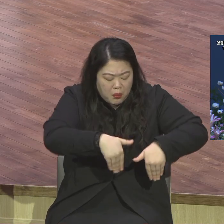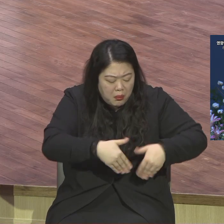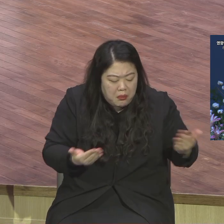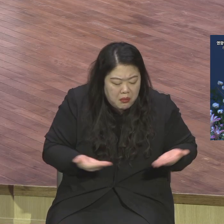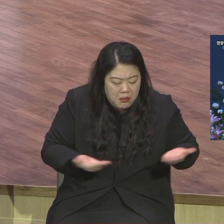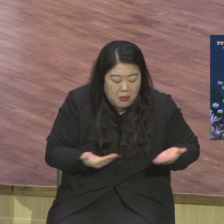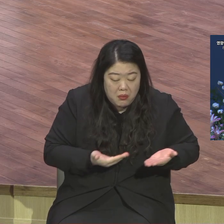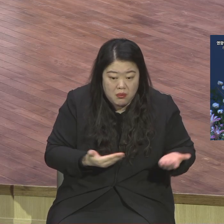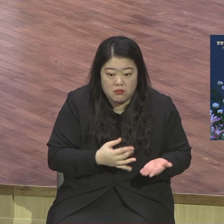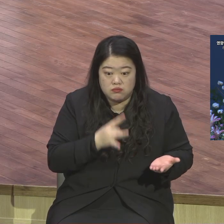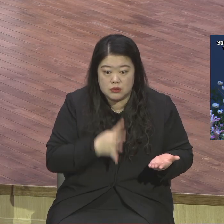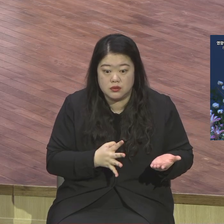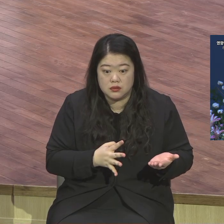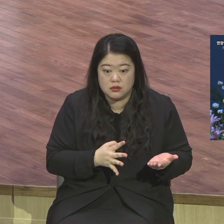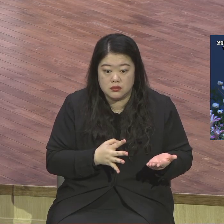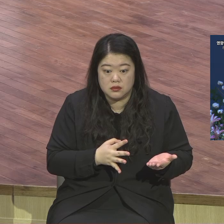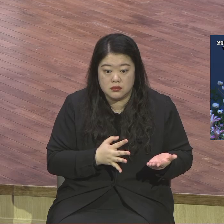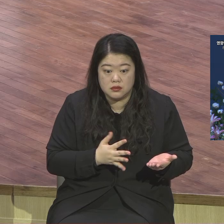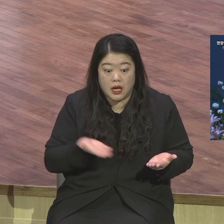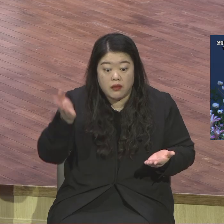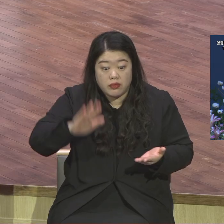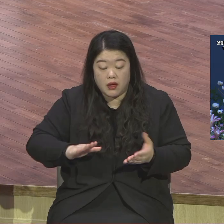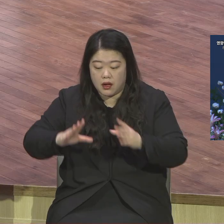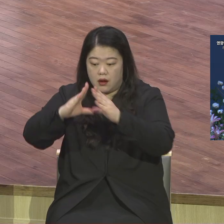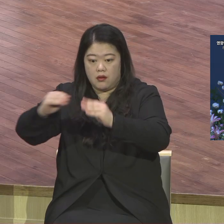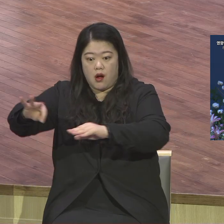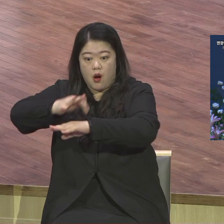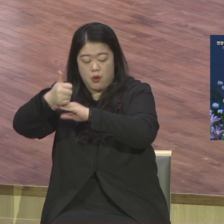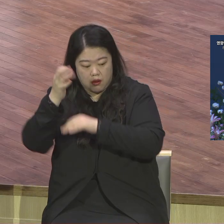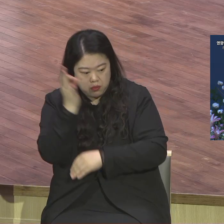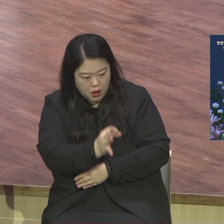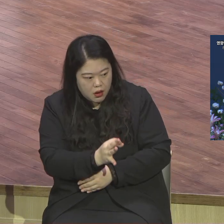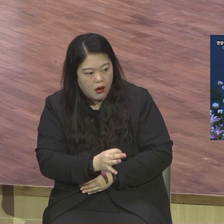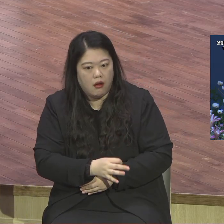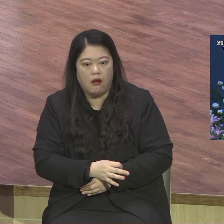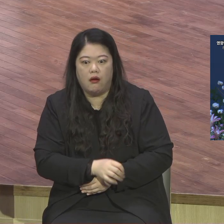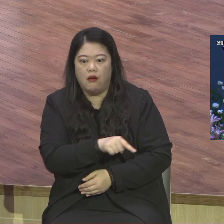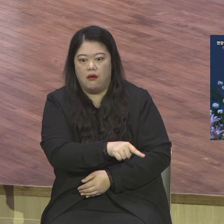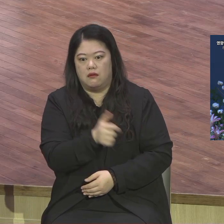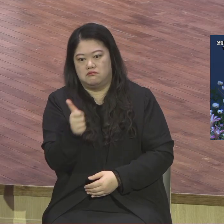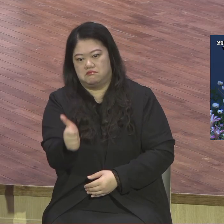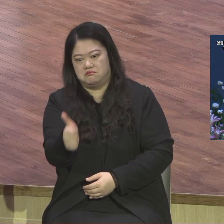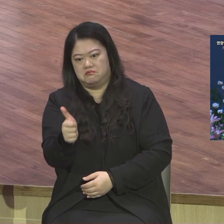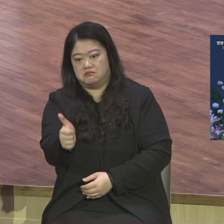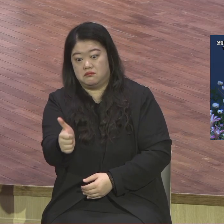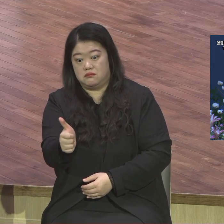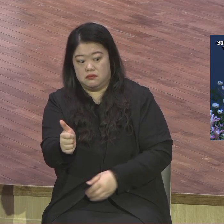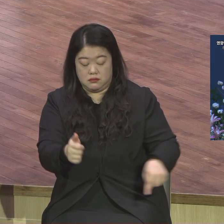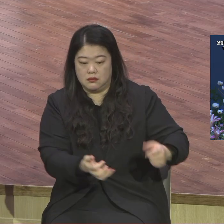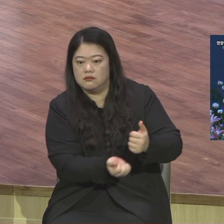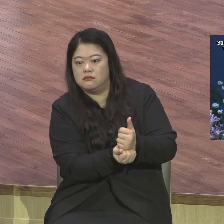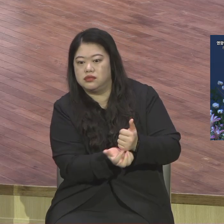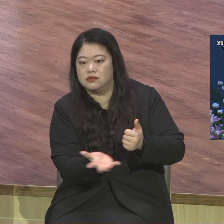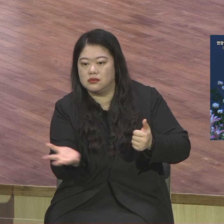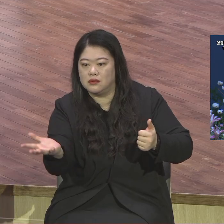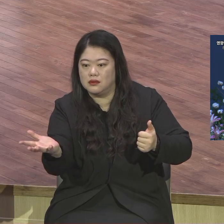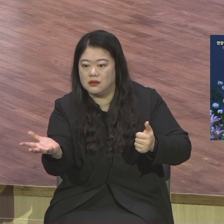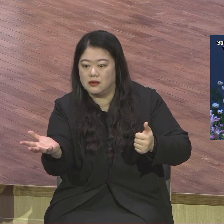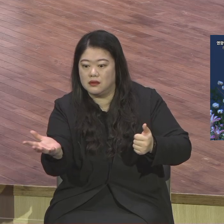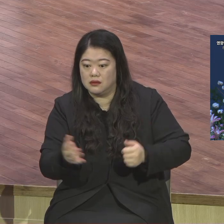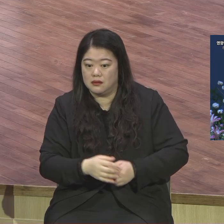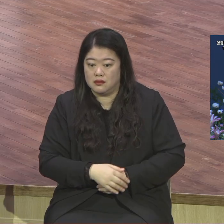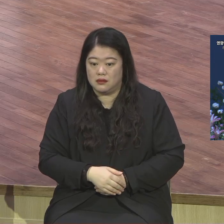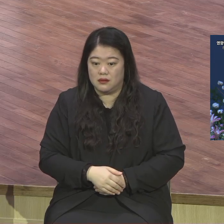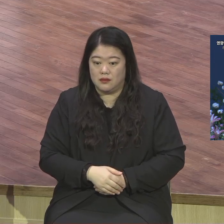그러면서도 영향을 입혔다는 겁니다. 뭐 높은 자리에 있었던 사람 하나도 없어요. 다 그래 포로로 잡혀가